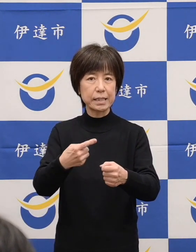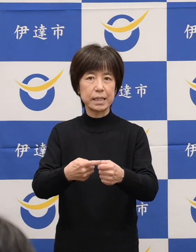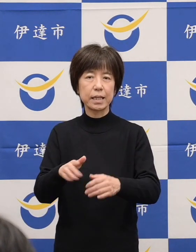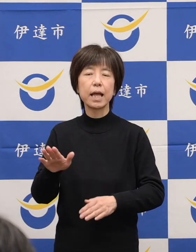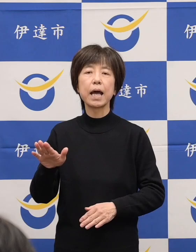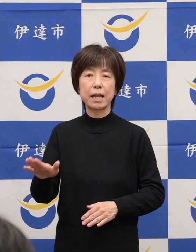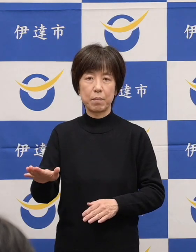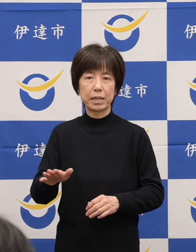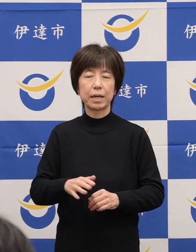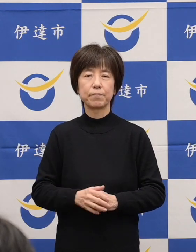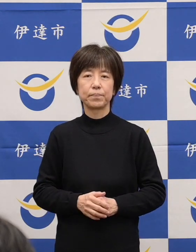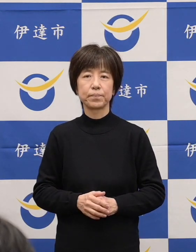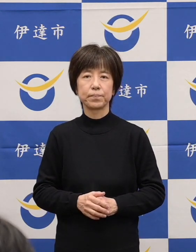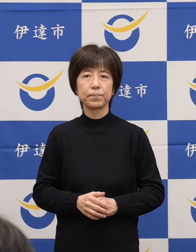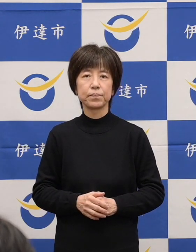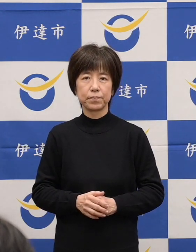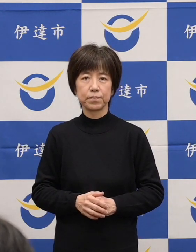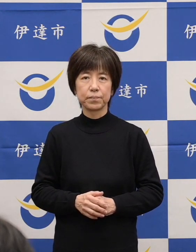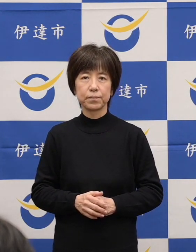ました。